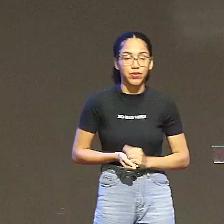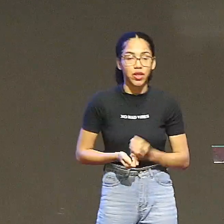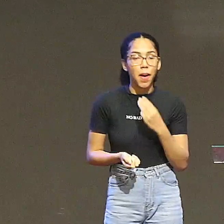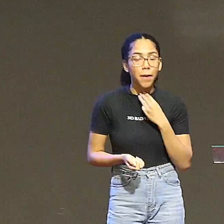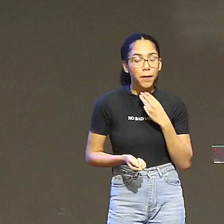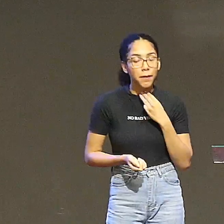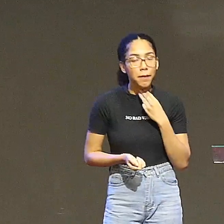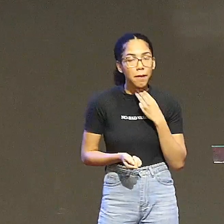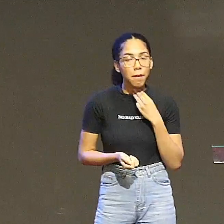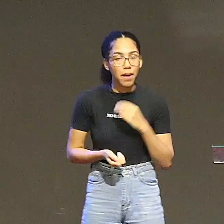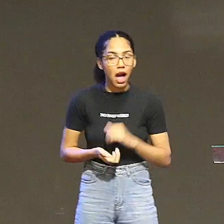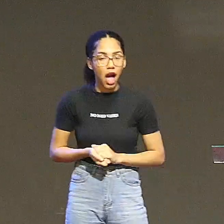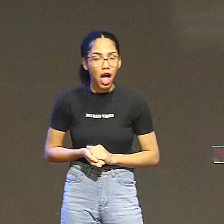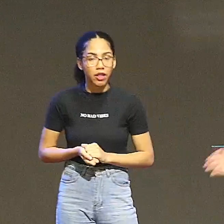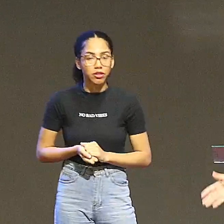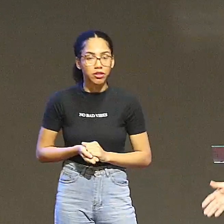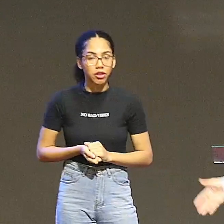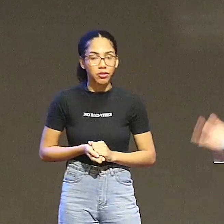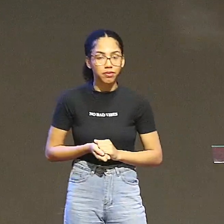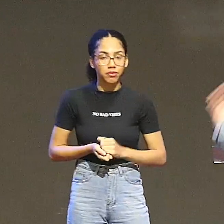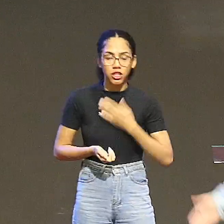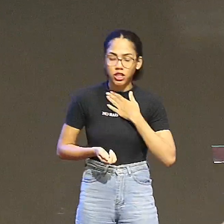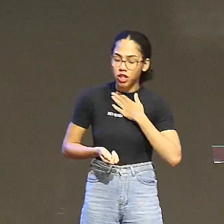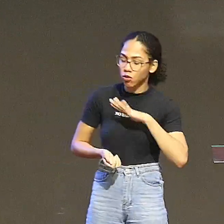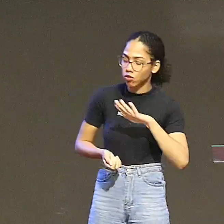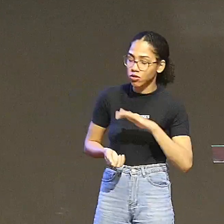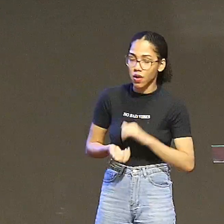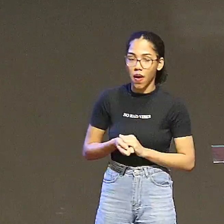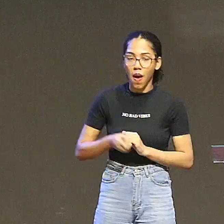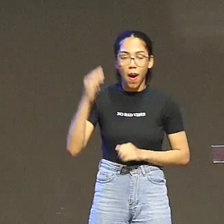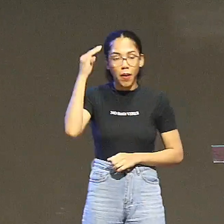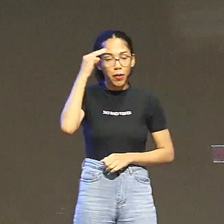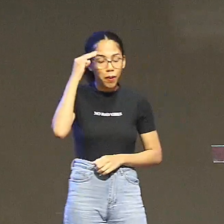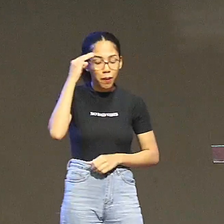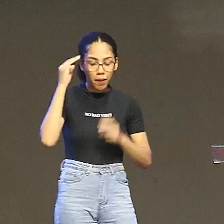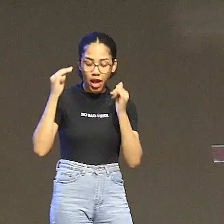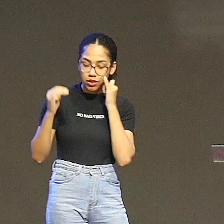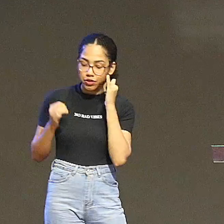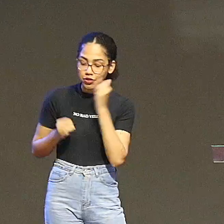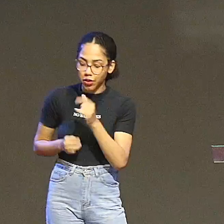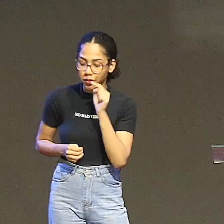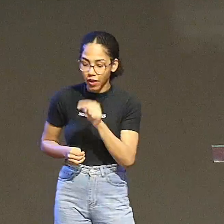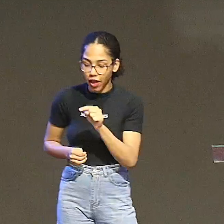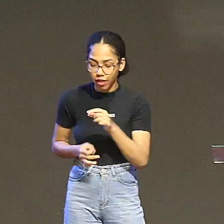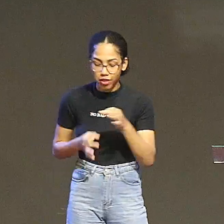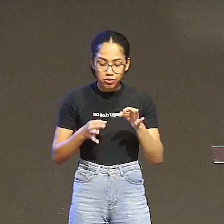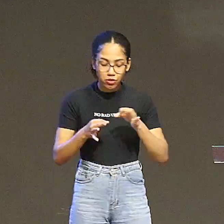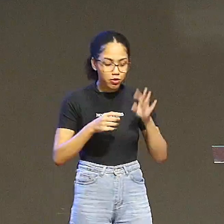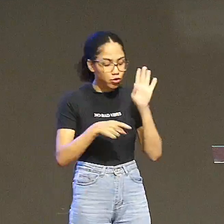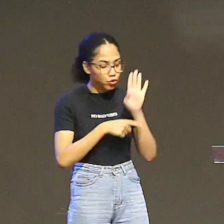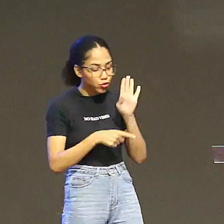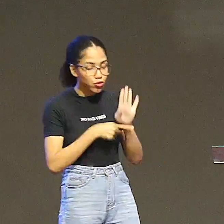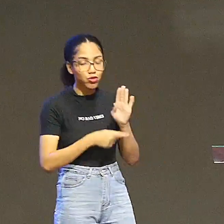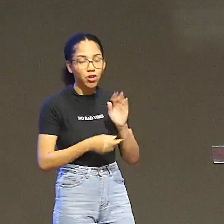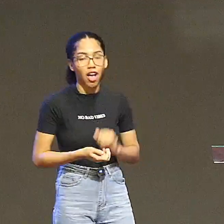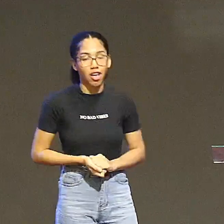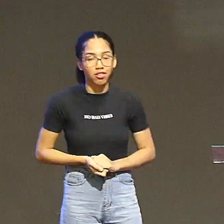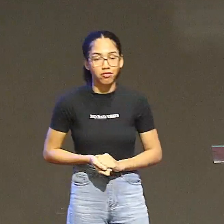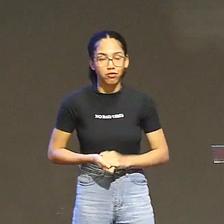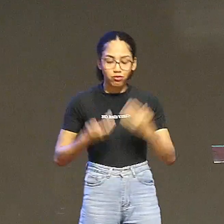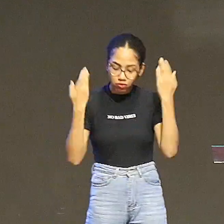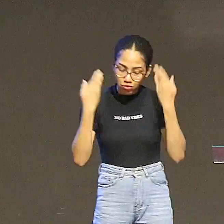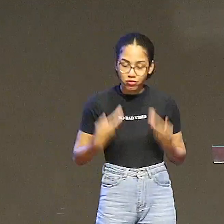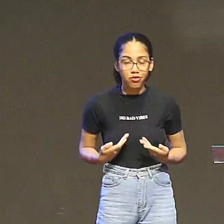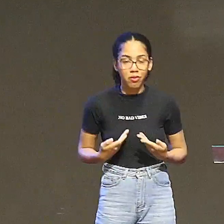ruim e falar ó Jesus fala com Maria para vir me ajudar é muito irmão isso né tudo eu tudo eu